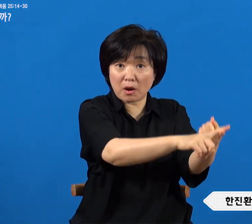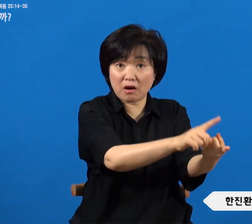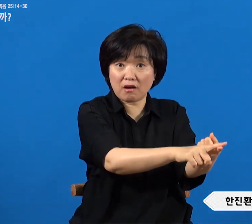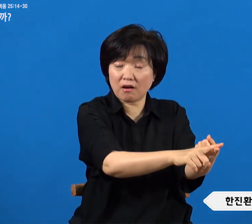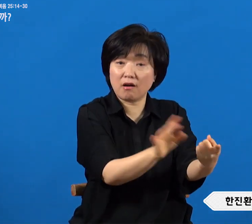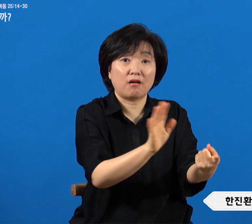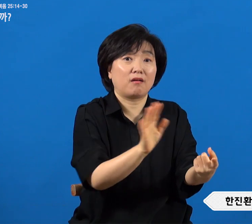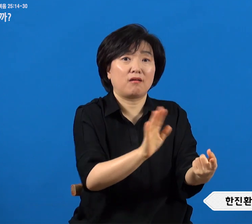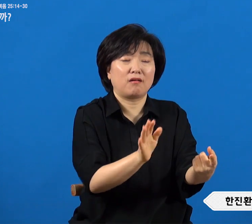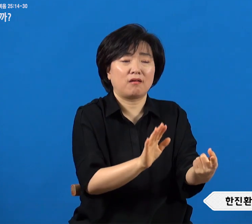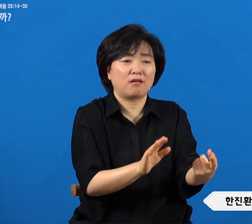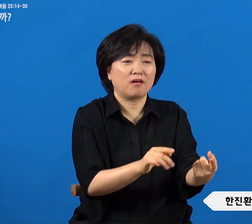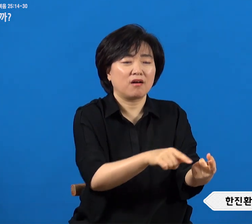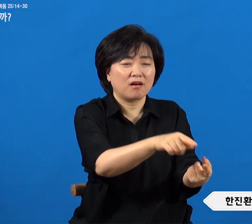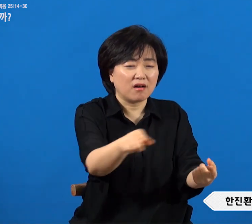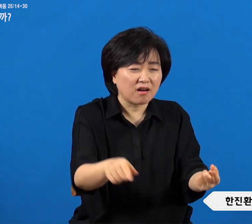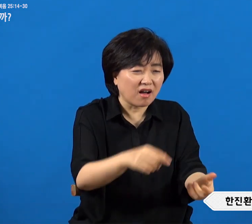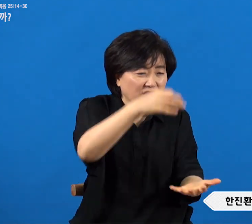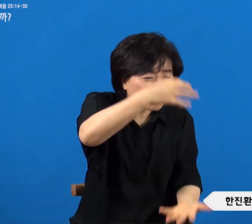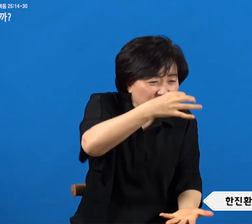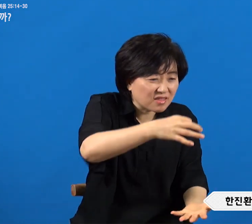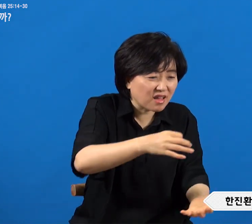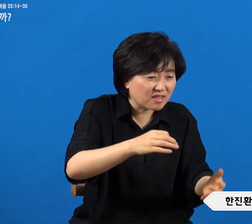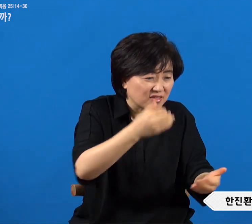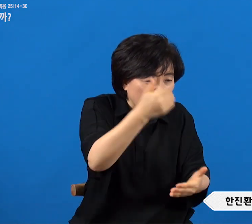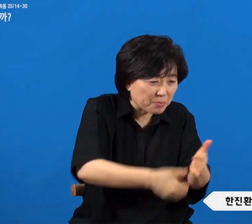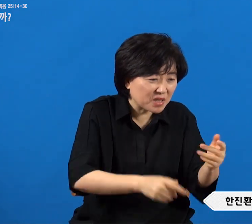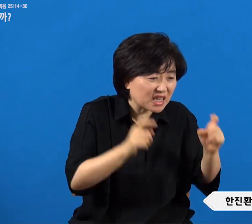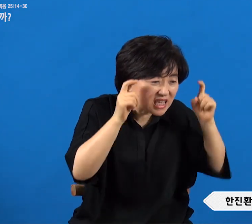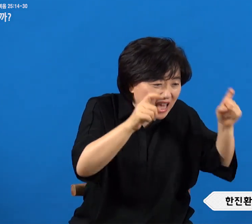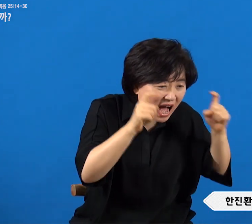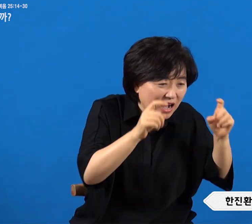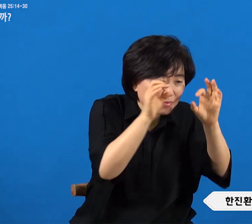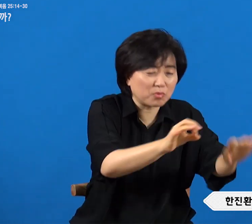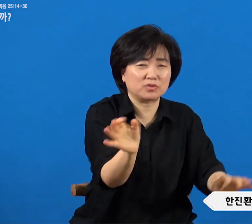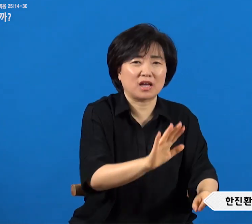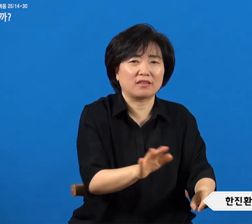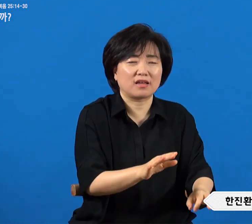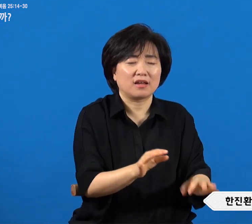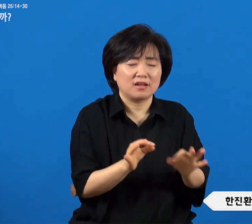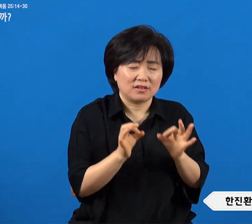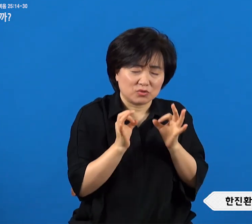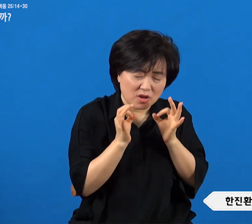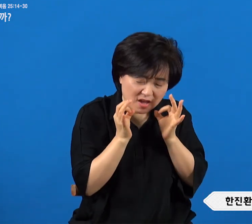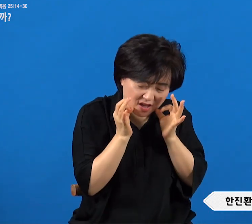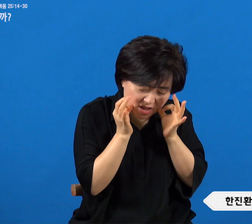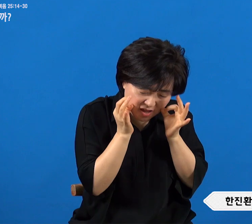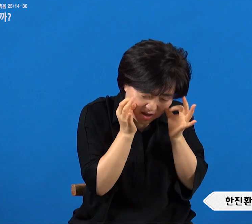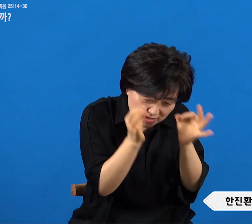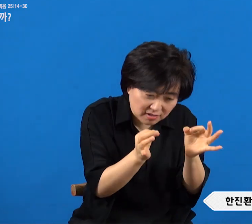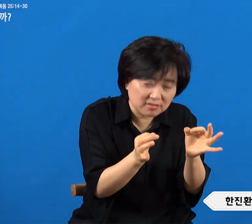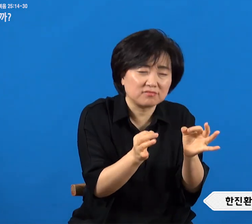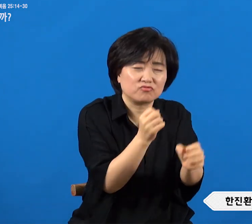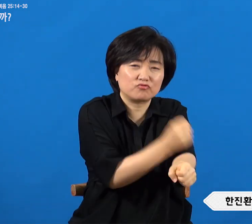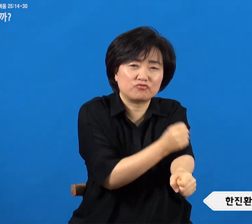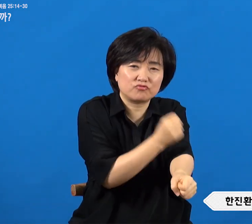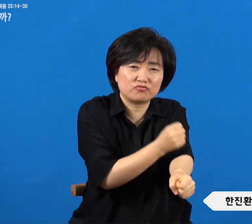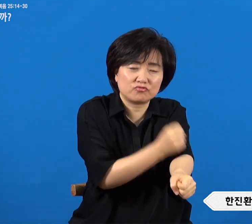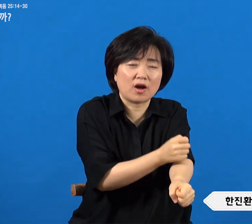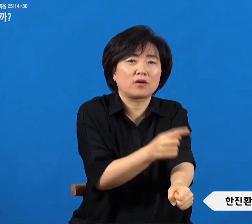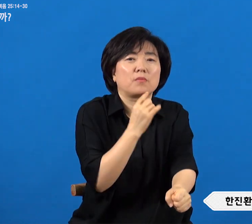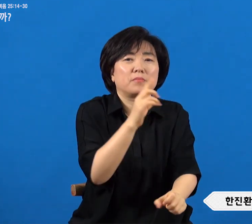주인은 양을 보지 않는다는 말이지요. 최선을 다하는 그 자세를 보는 것이지 양을 보지